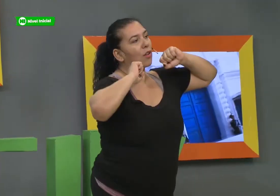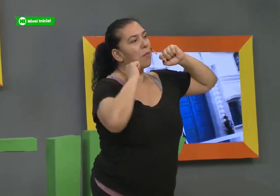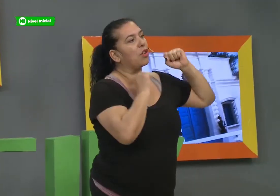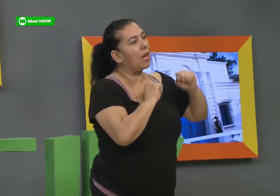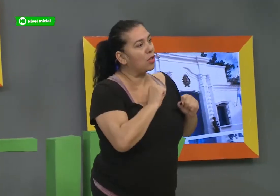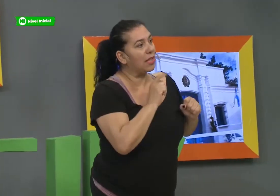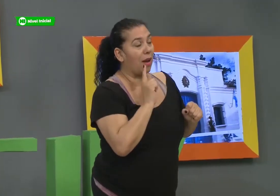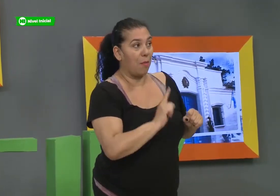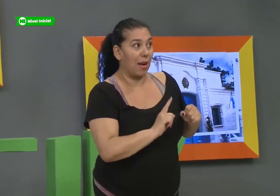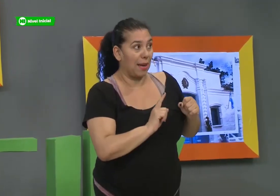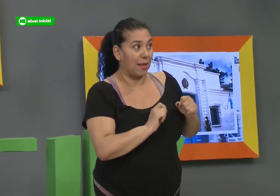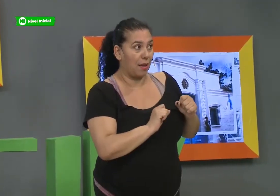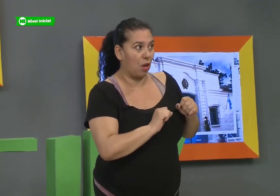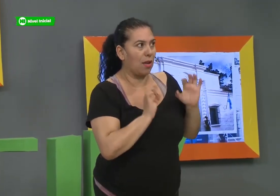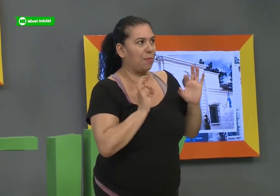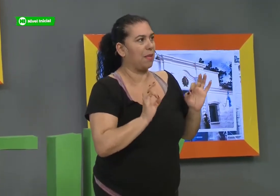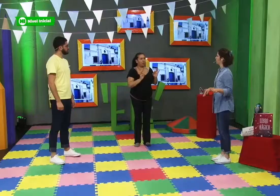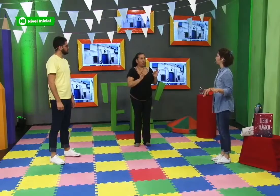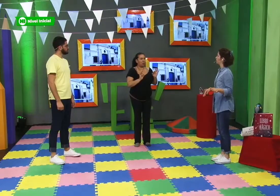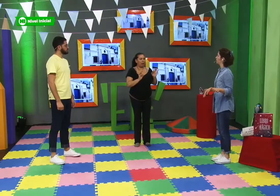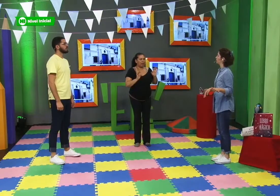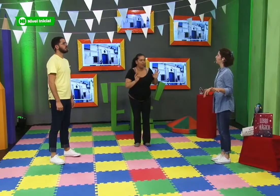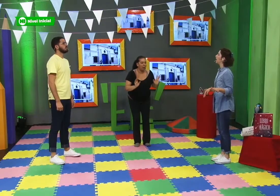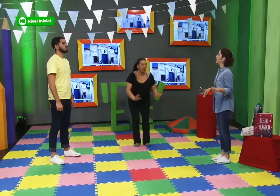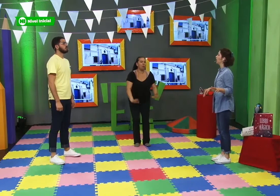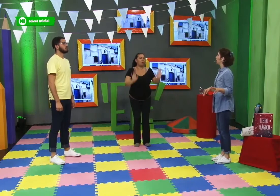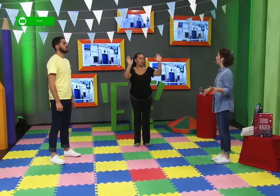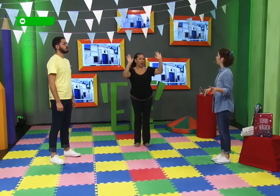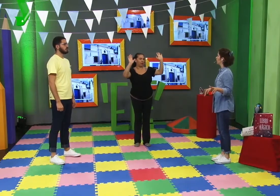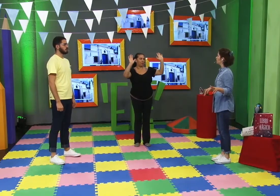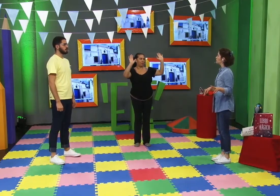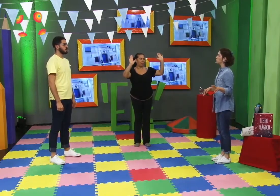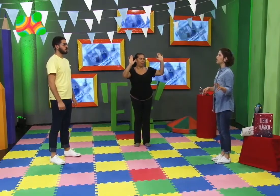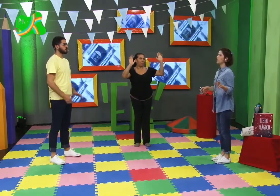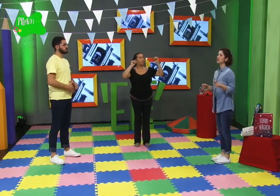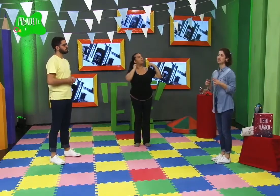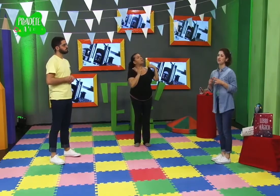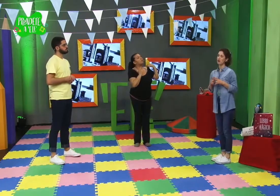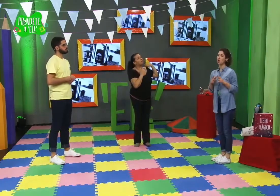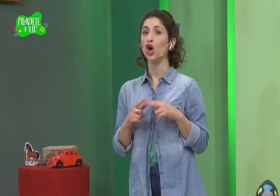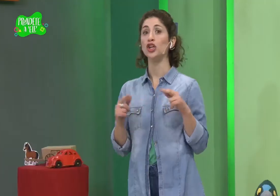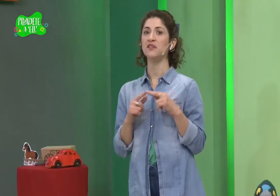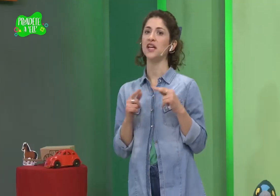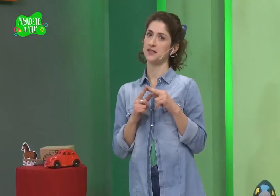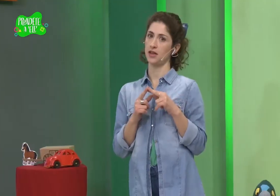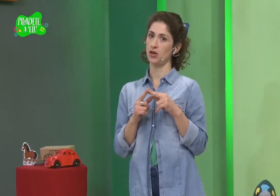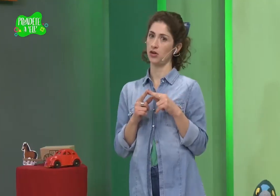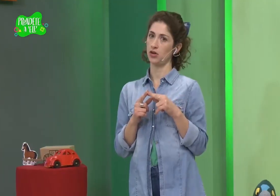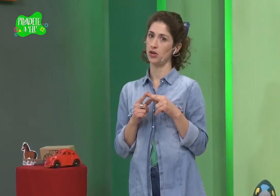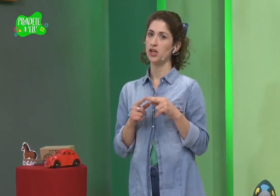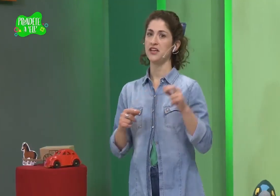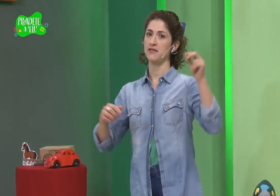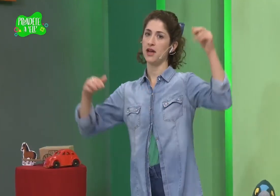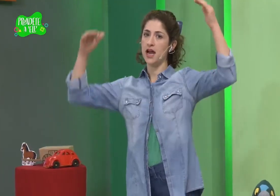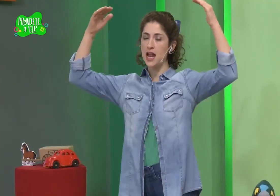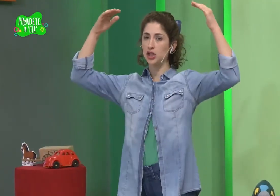si nos acordamos qué otra cosa trabajamos la clase anterior en expresión corporal. ¿Qué más podemos usar? Yo me acuerdo que trabajamos los niveles, señor.